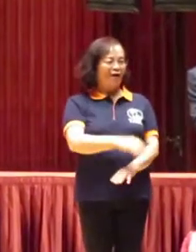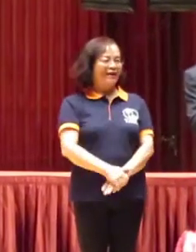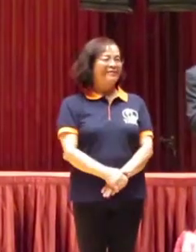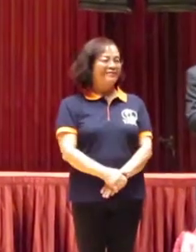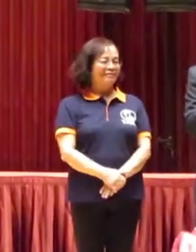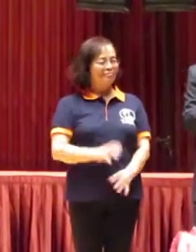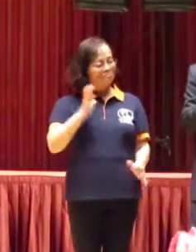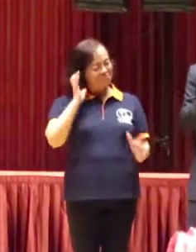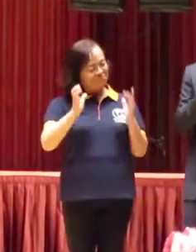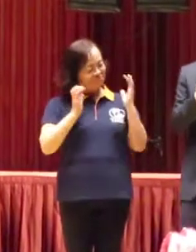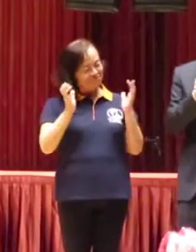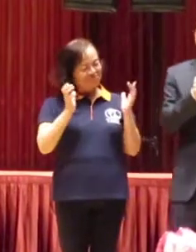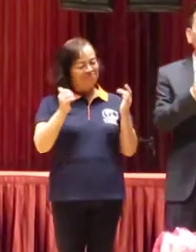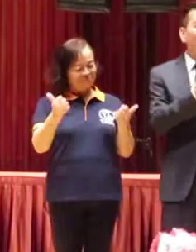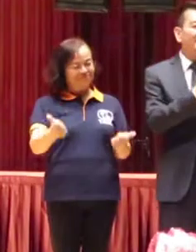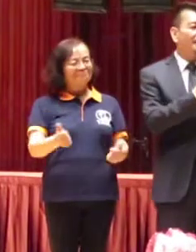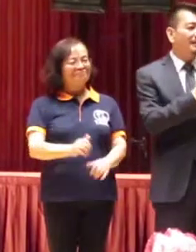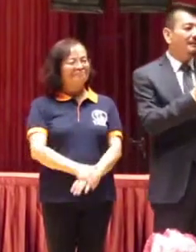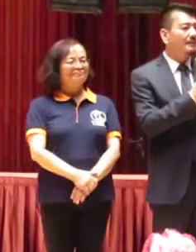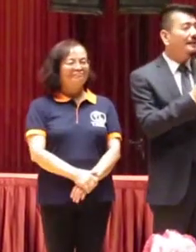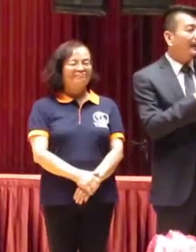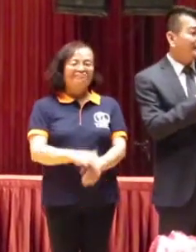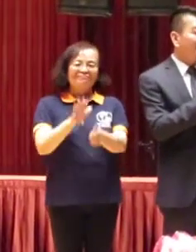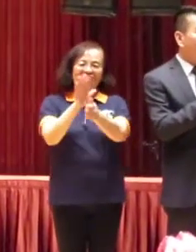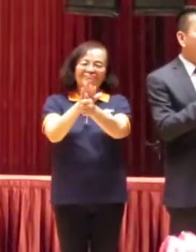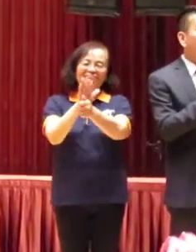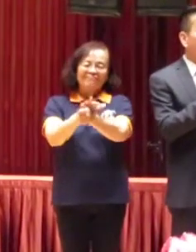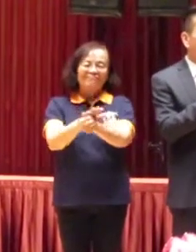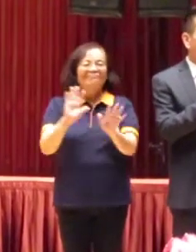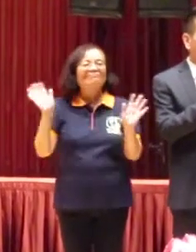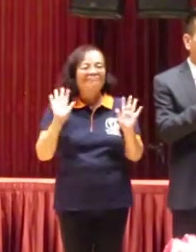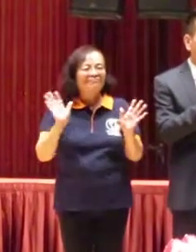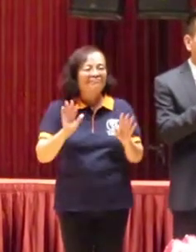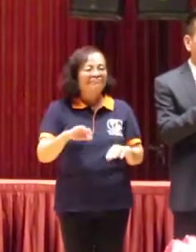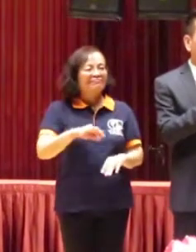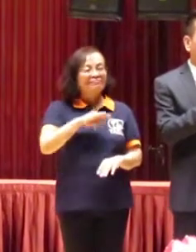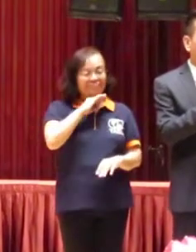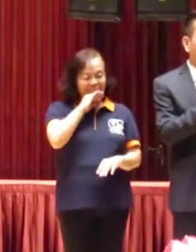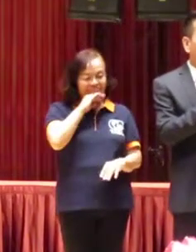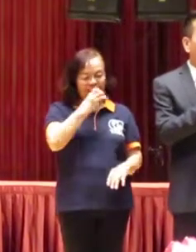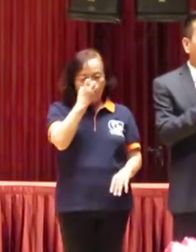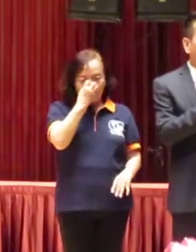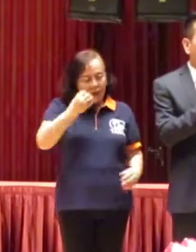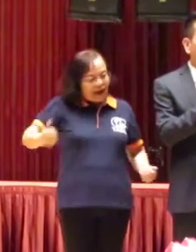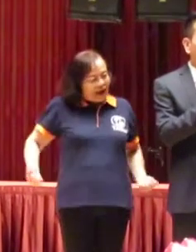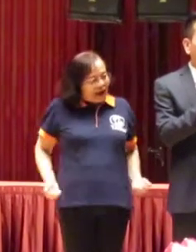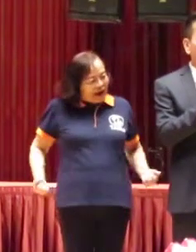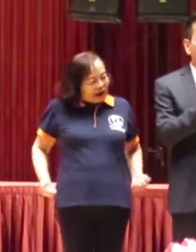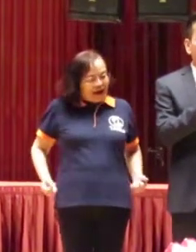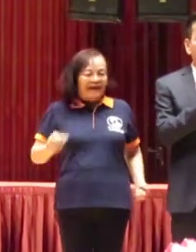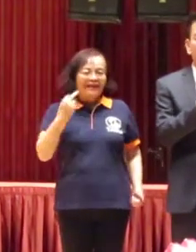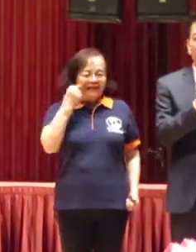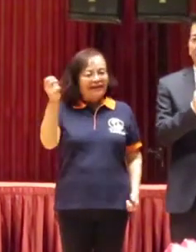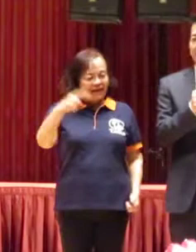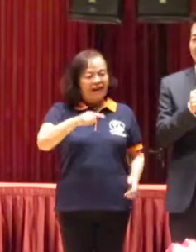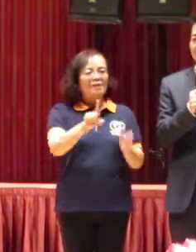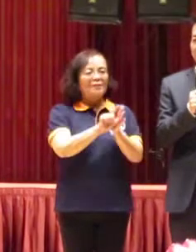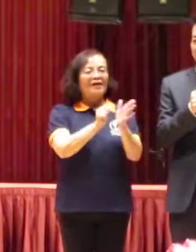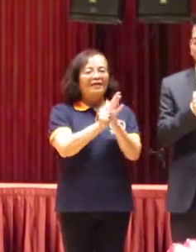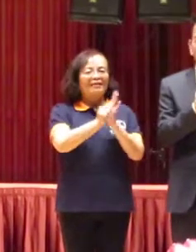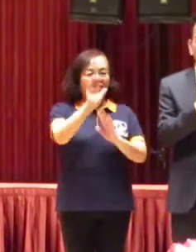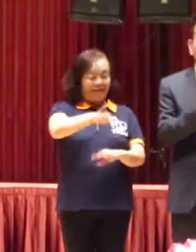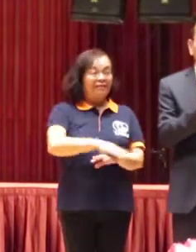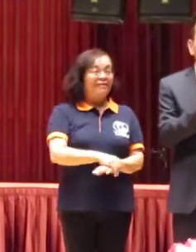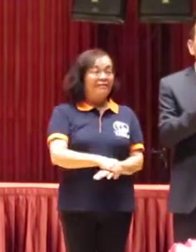那就厉害了。为了小朋友，等一下有小丑哥哥会来到现场，而且今天小朋友走的时候，最好